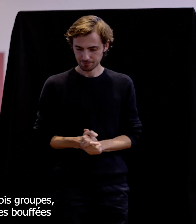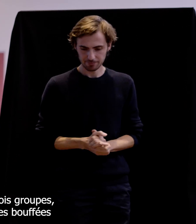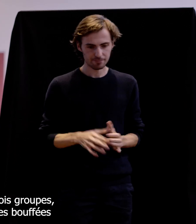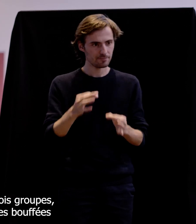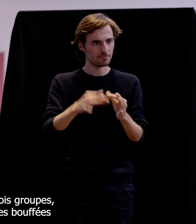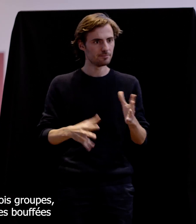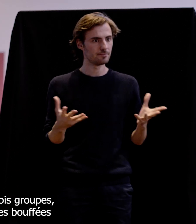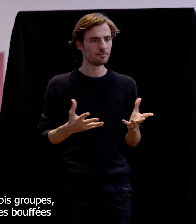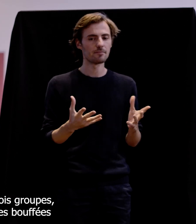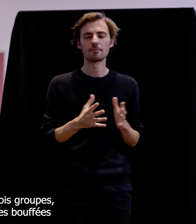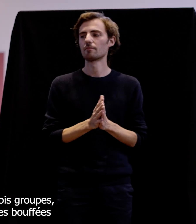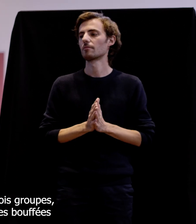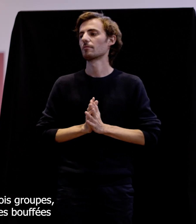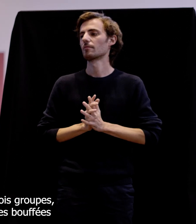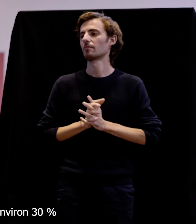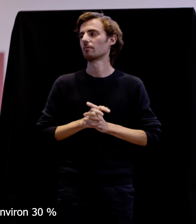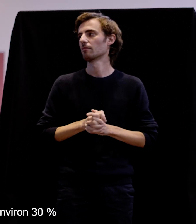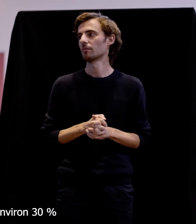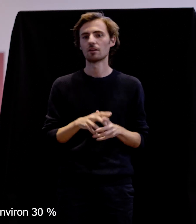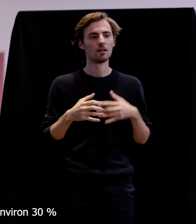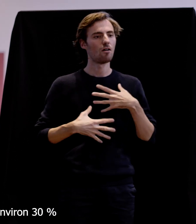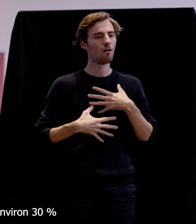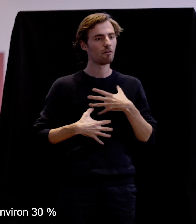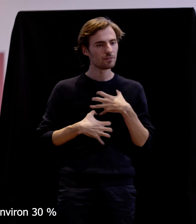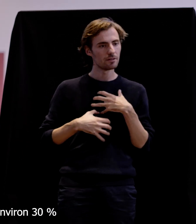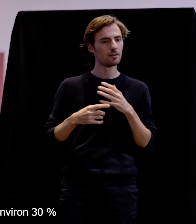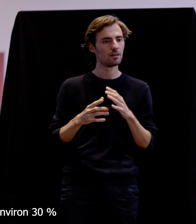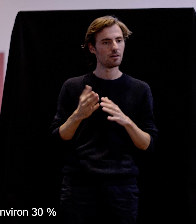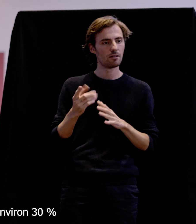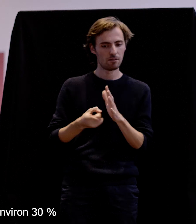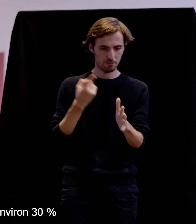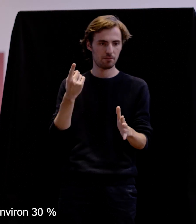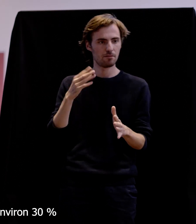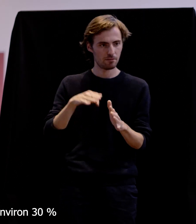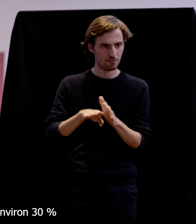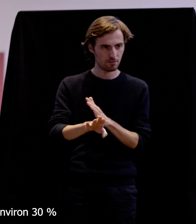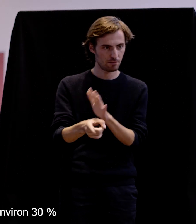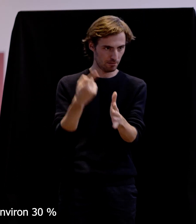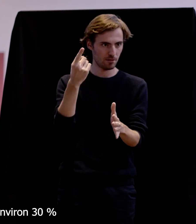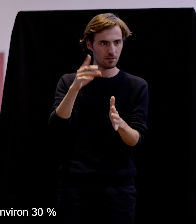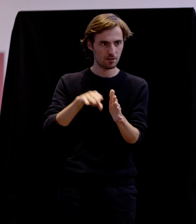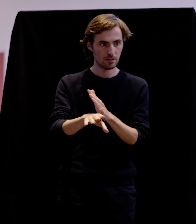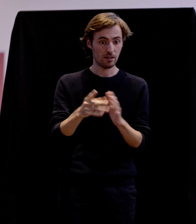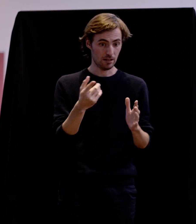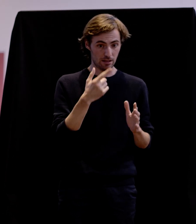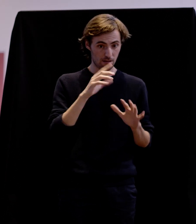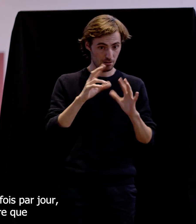la fréquence des bouffées d'anxiété était à environ